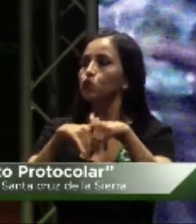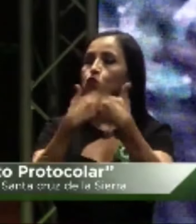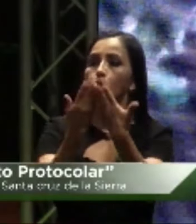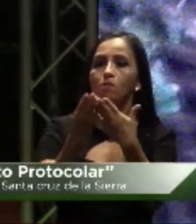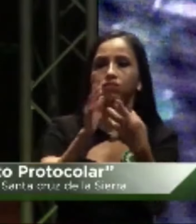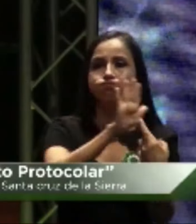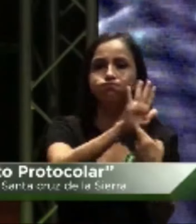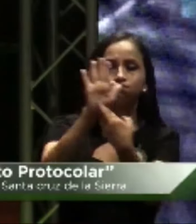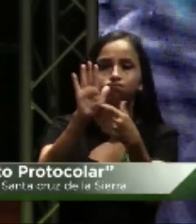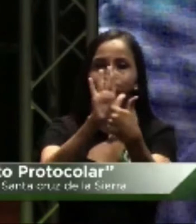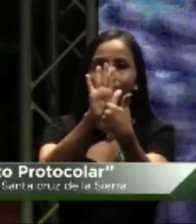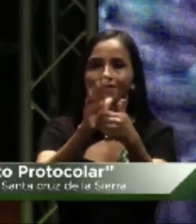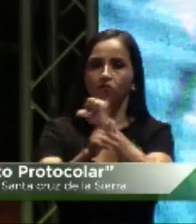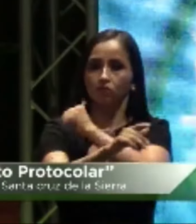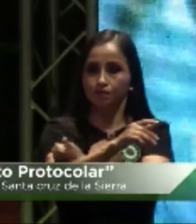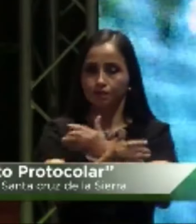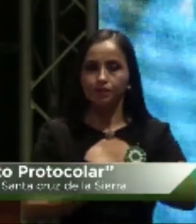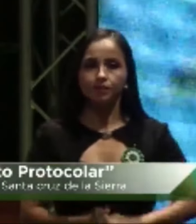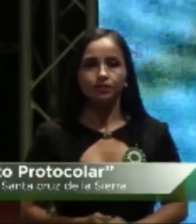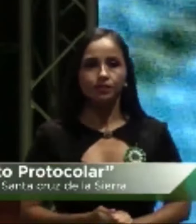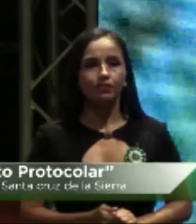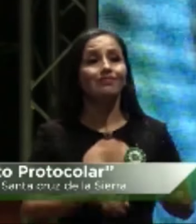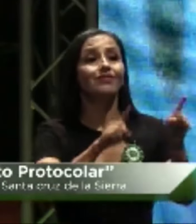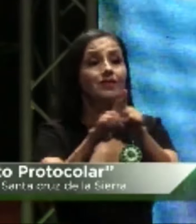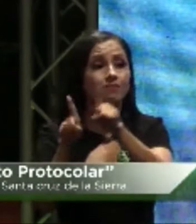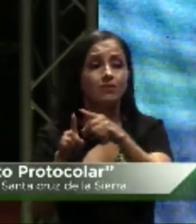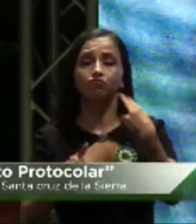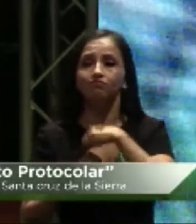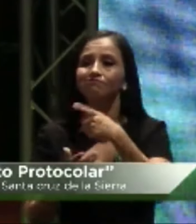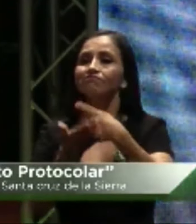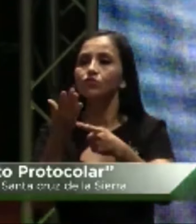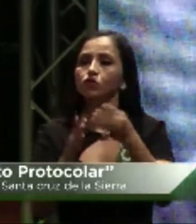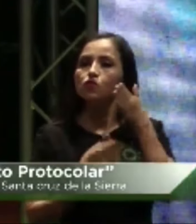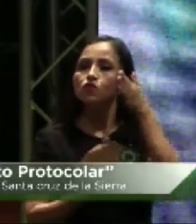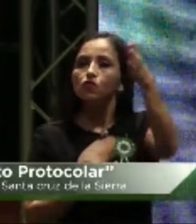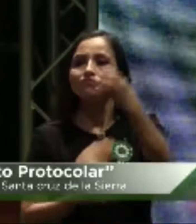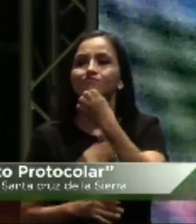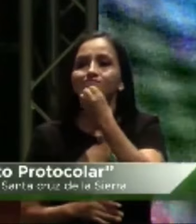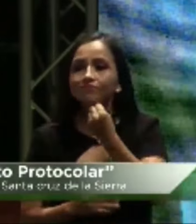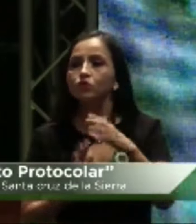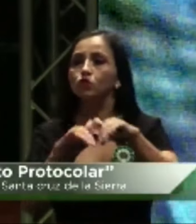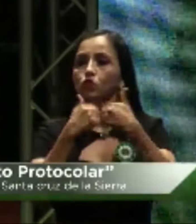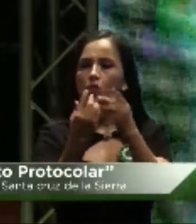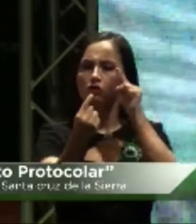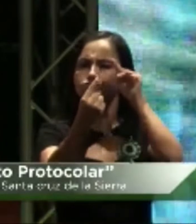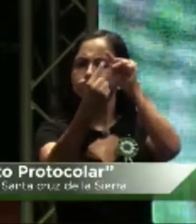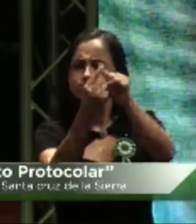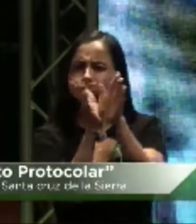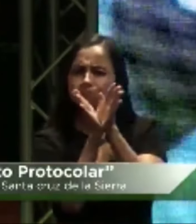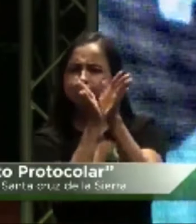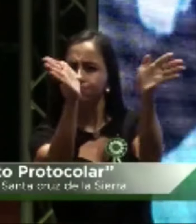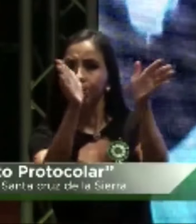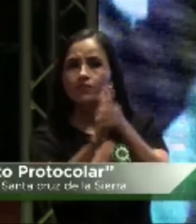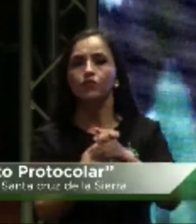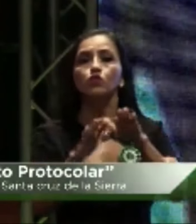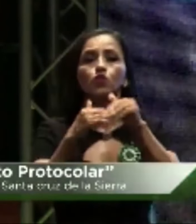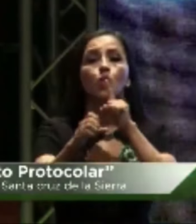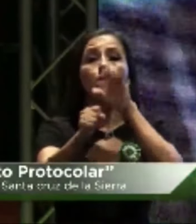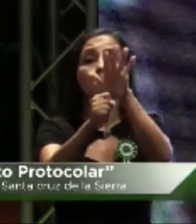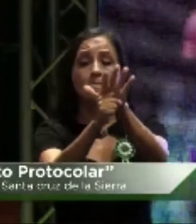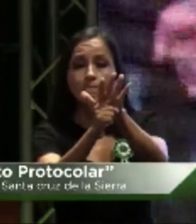locales. También debemos apreciar el futuro desde una perspectiva amplia,